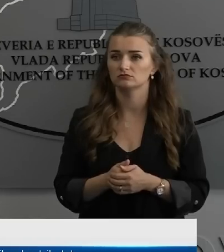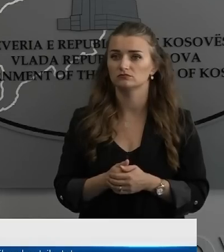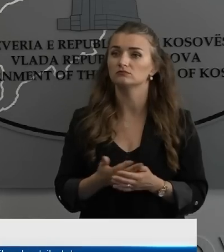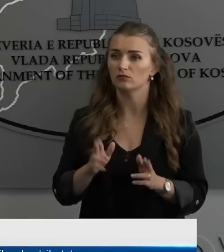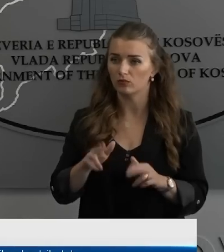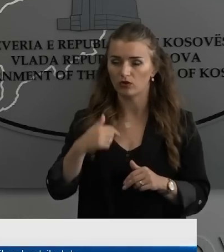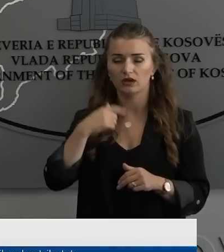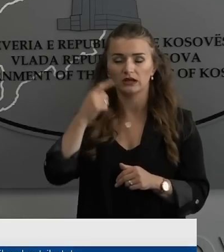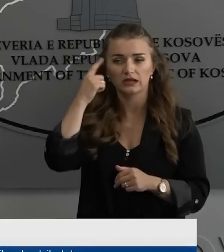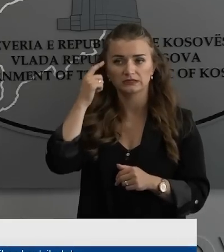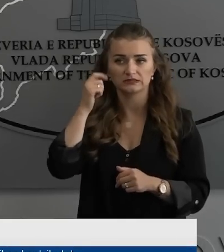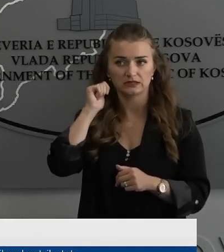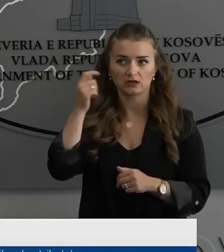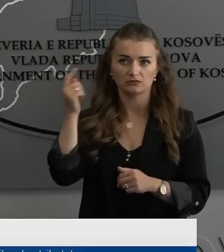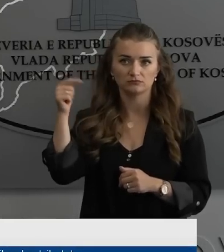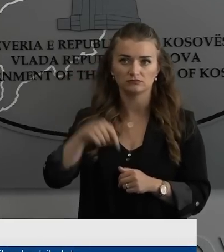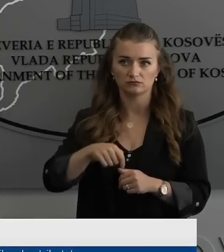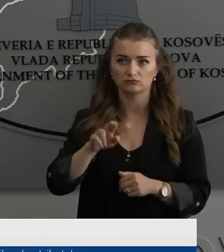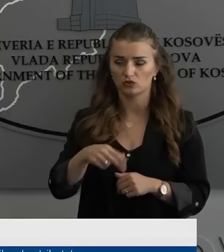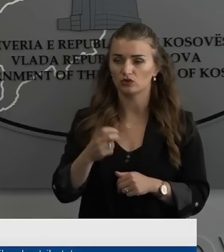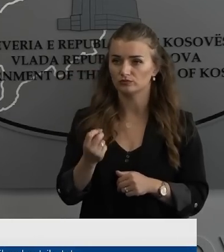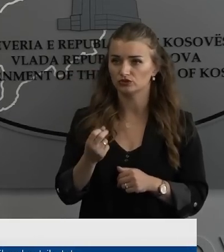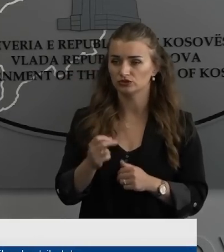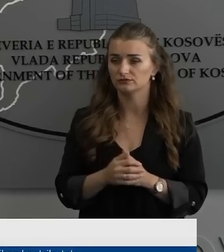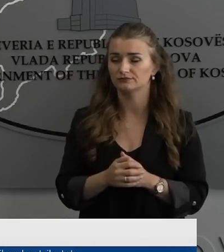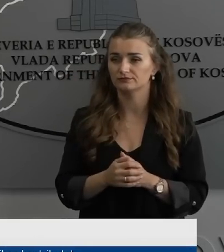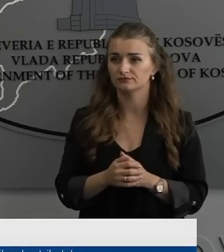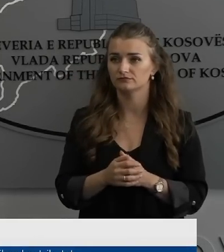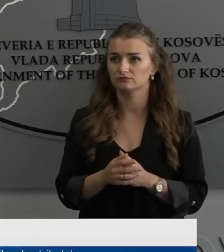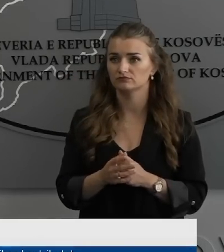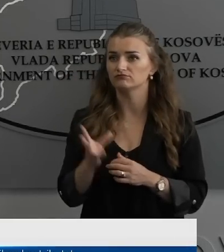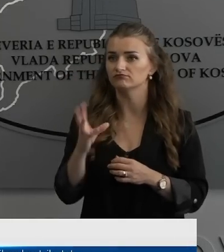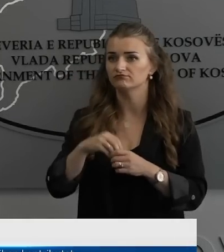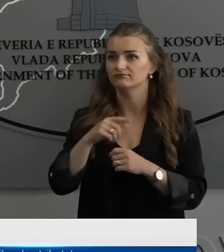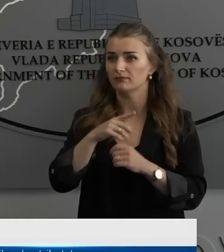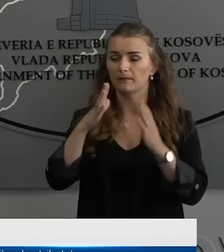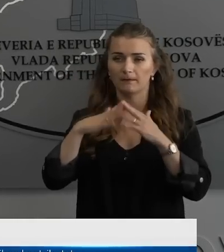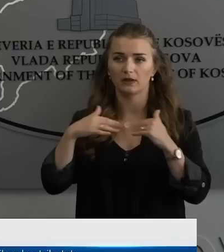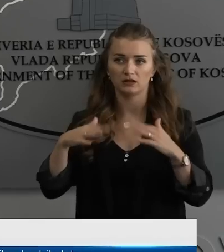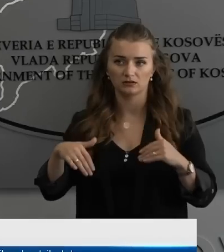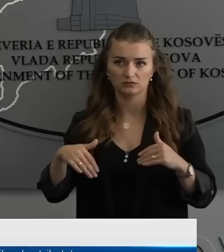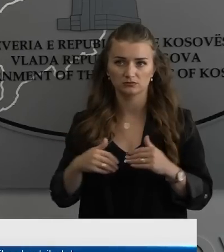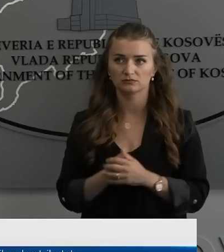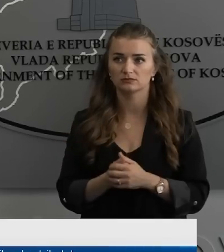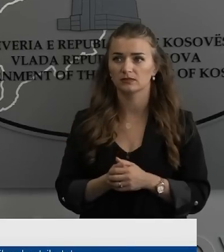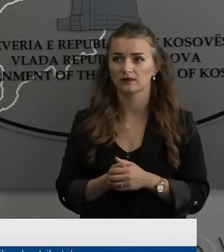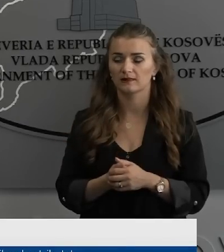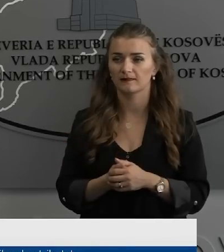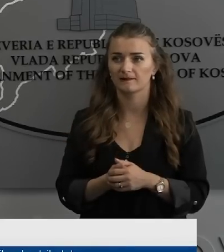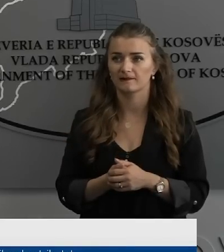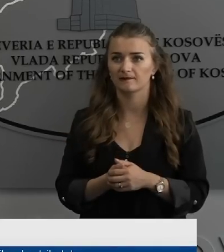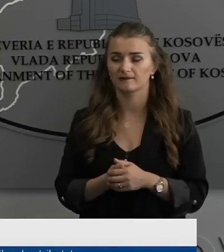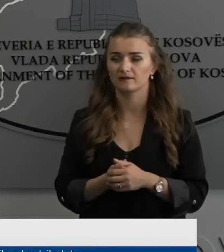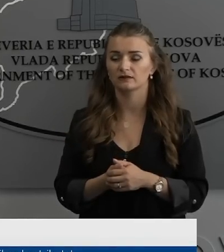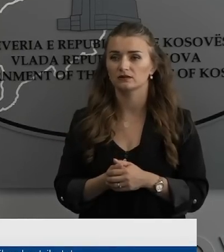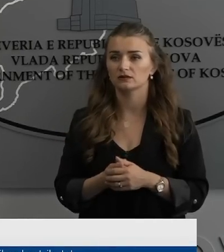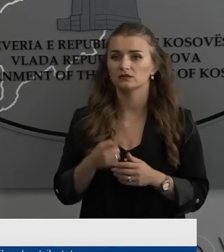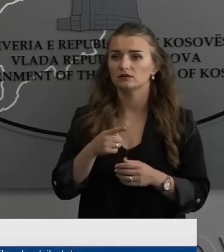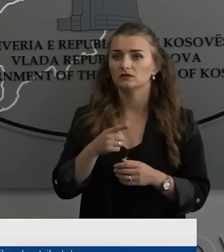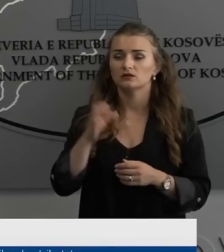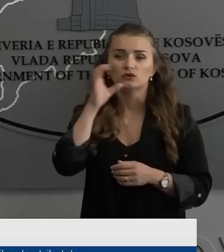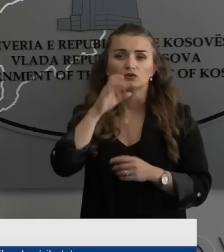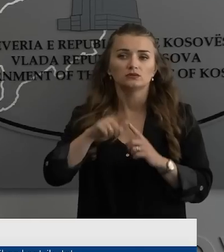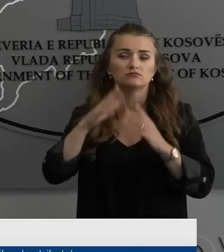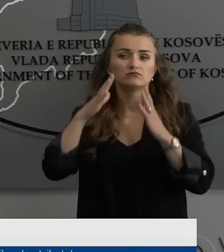në një vizitë në Prishtinë në kuadër të turit ballkanik. është thënë që këtë tur balkanik ka të bëj